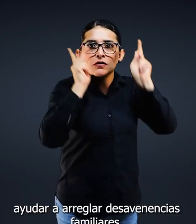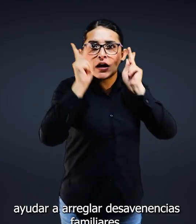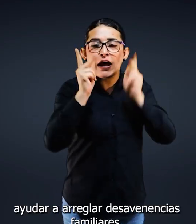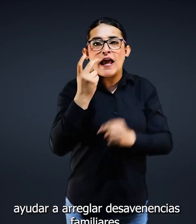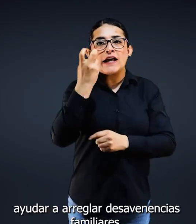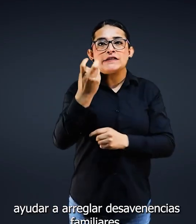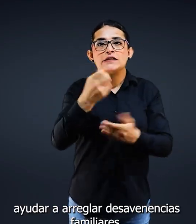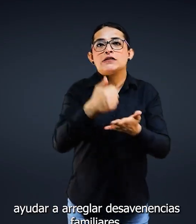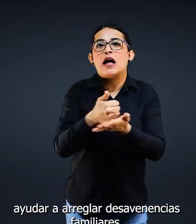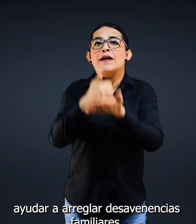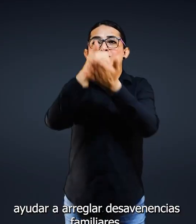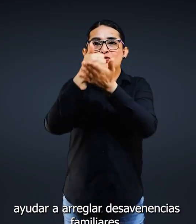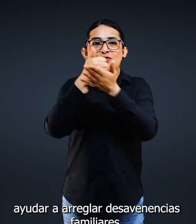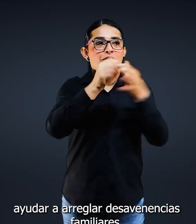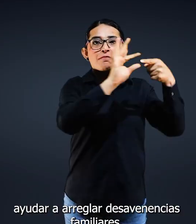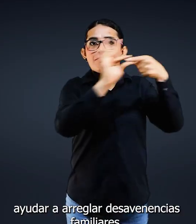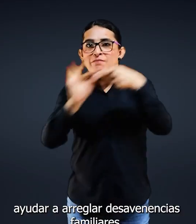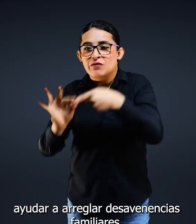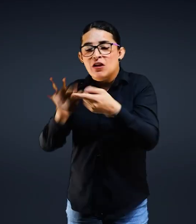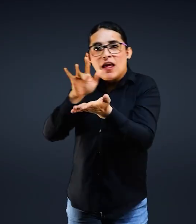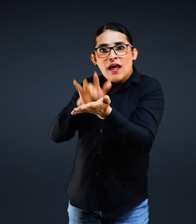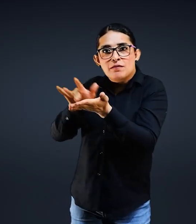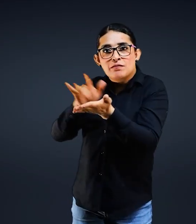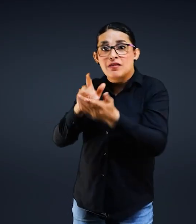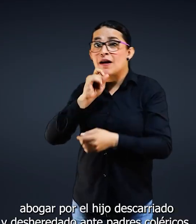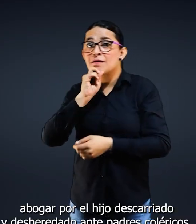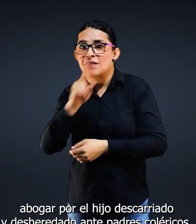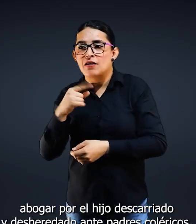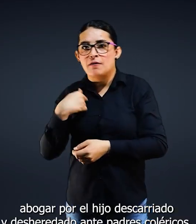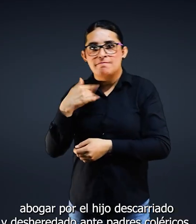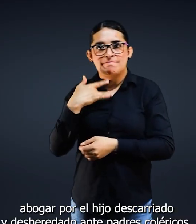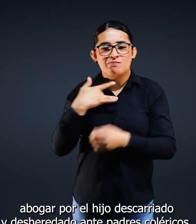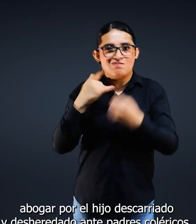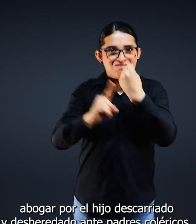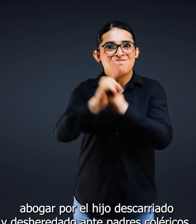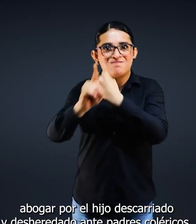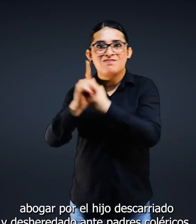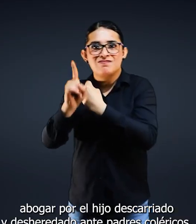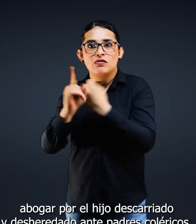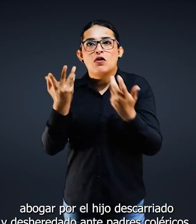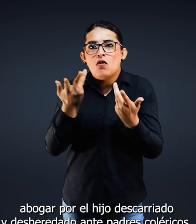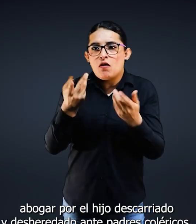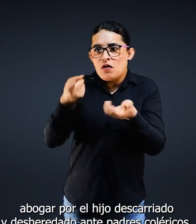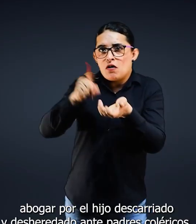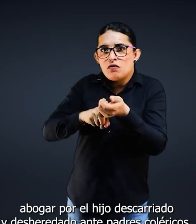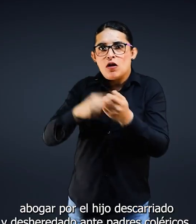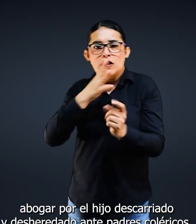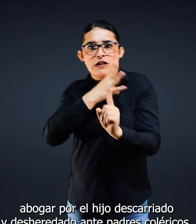ayudar a arreglar desavenencias familiares, abogar por el hijo descarriado y desheredado ante padres